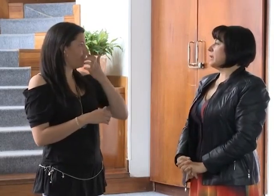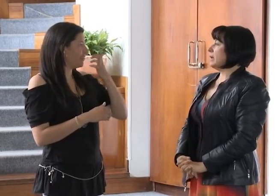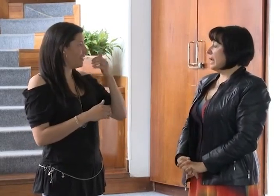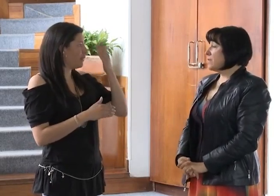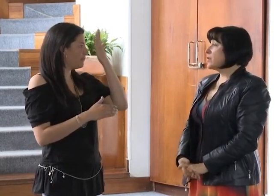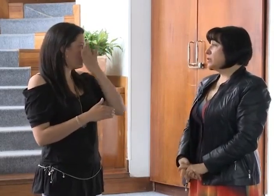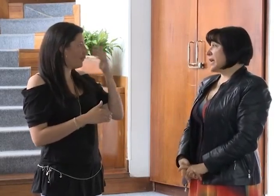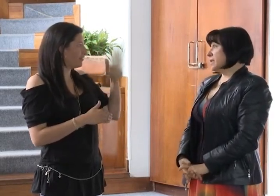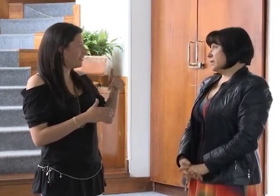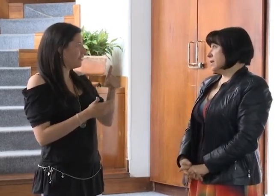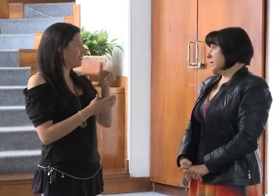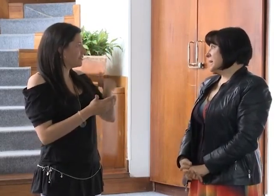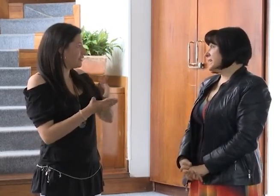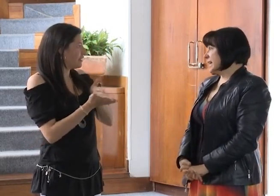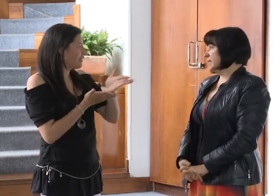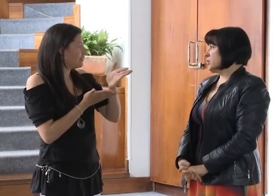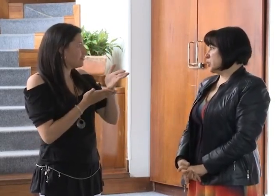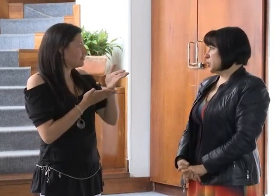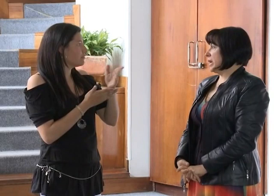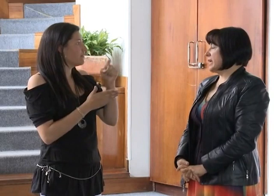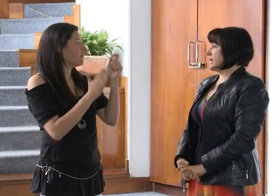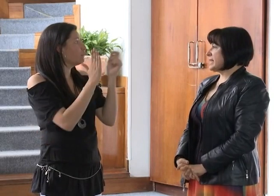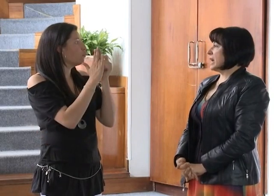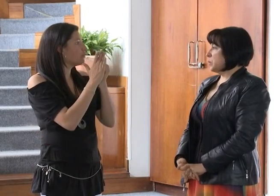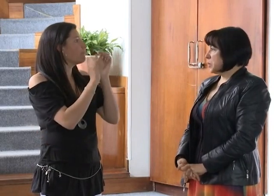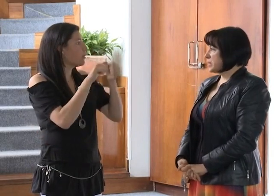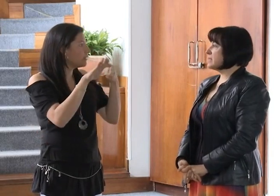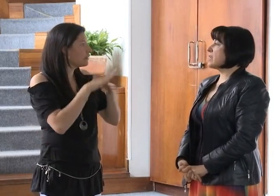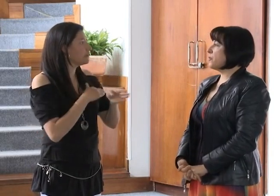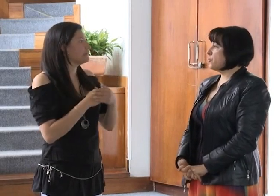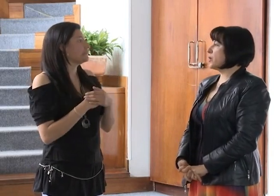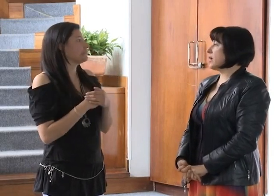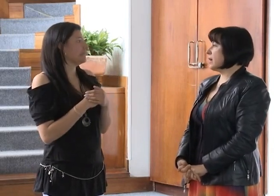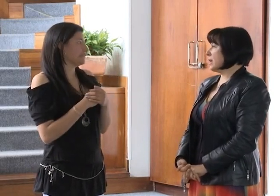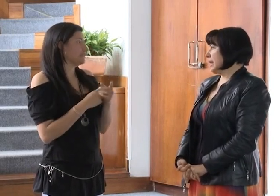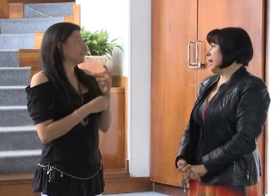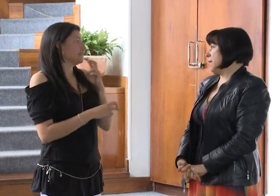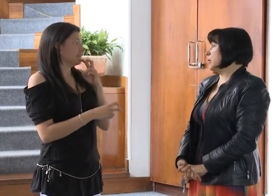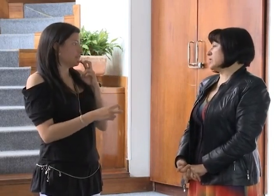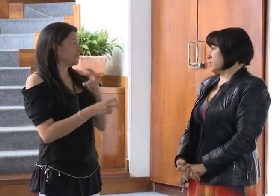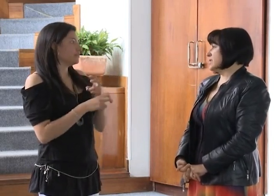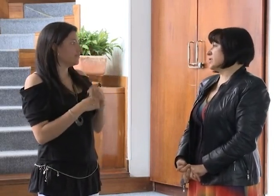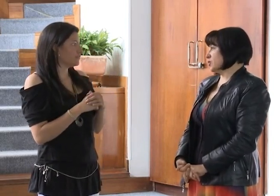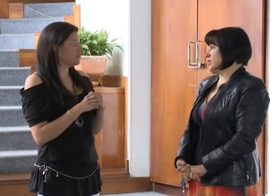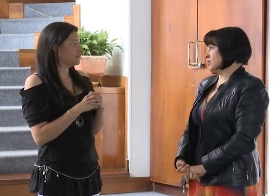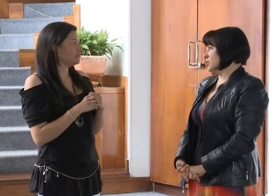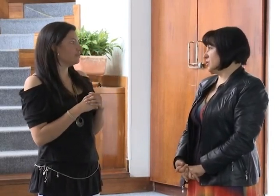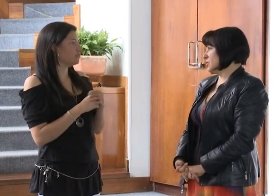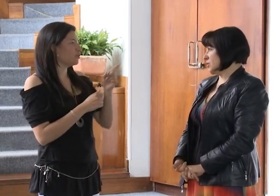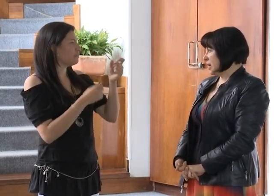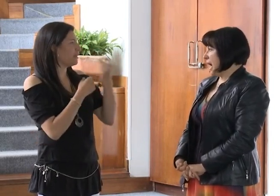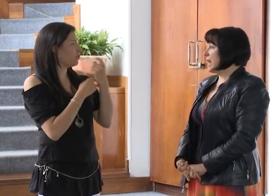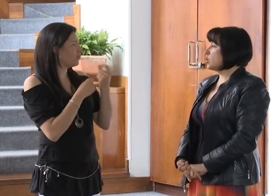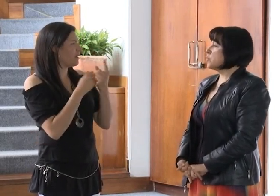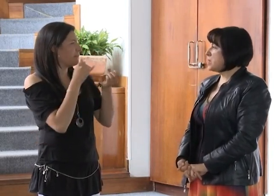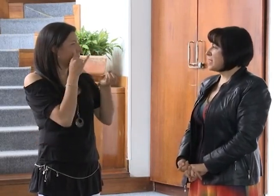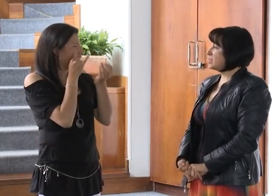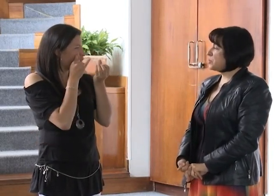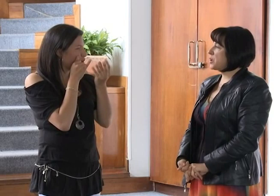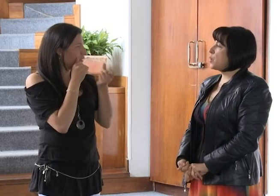La dificultad más grande que yo tuve al ingresar a la universidad fue la evaluación que se nos hizo al comienzo, porque